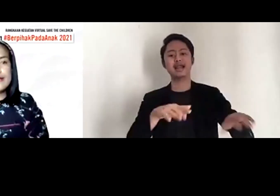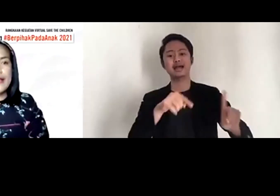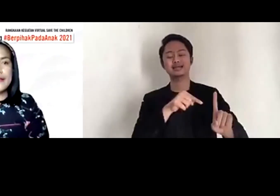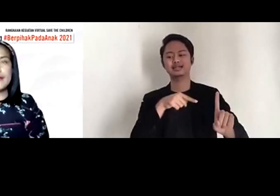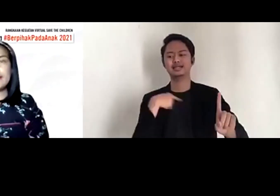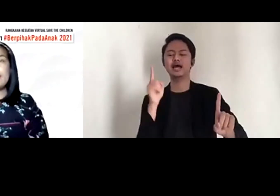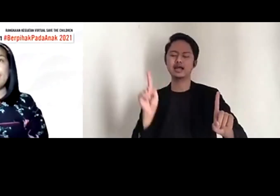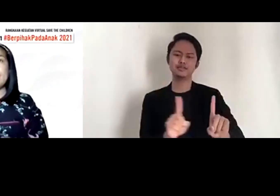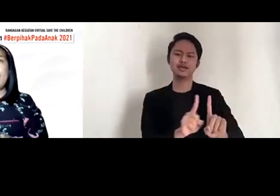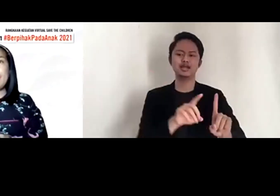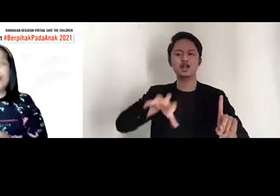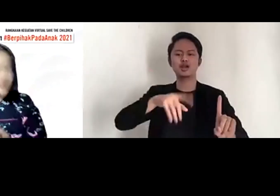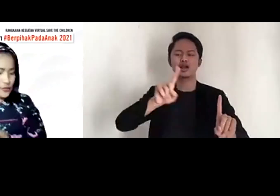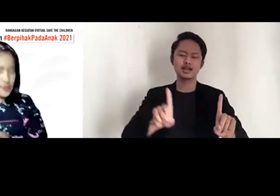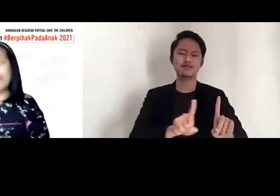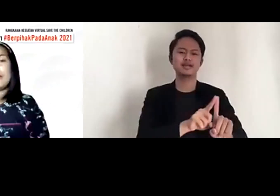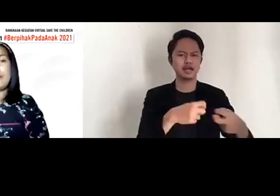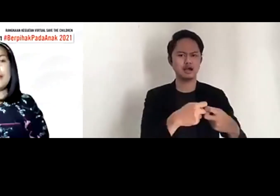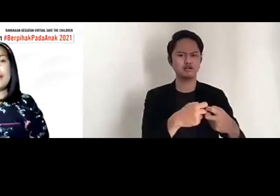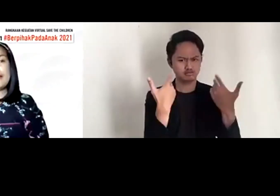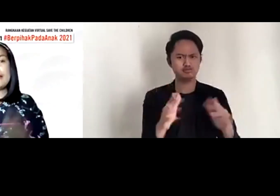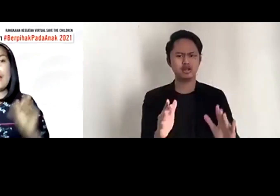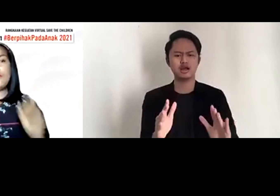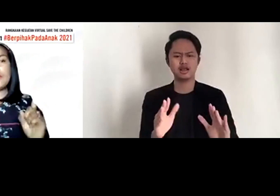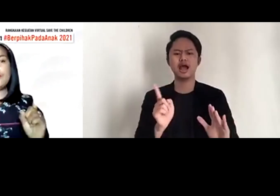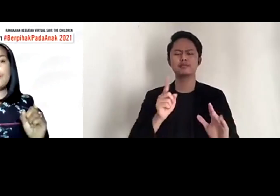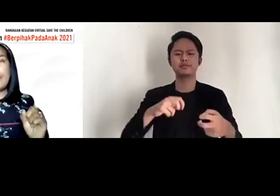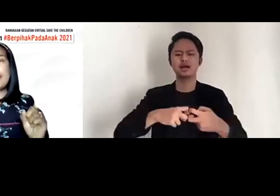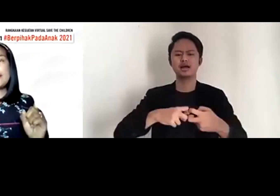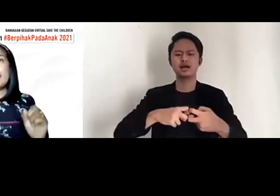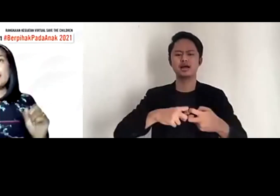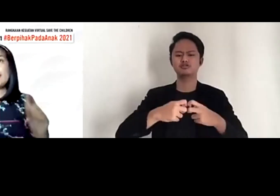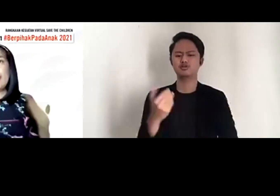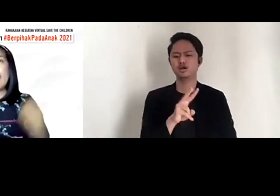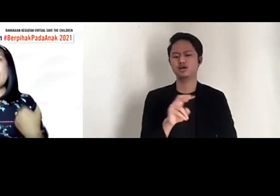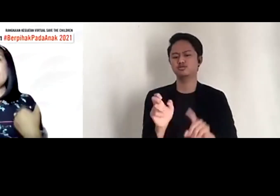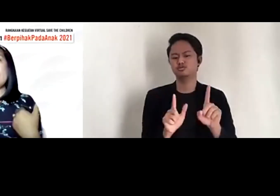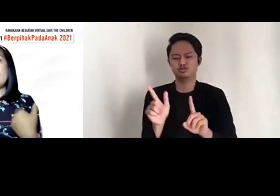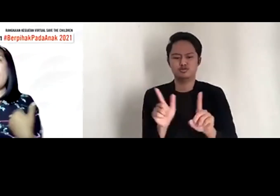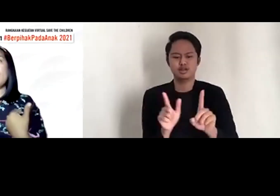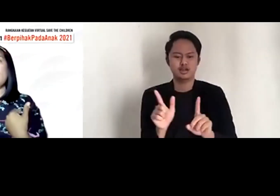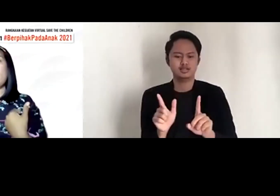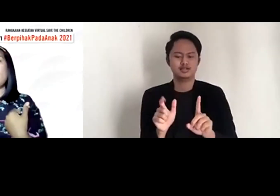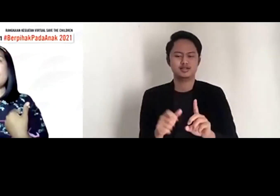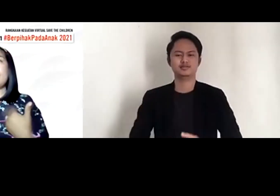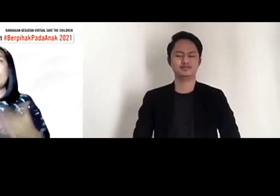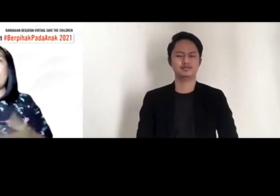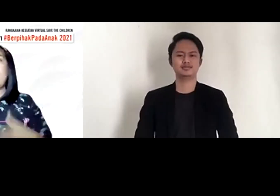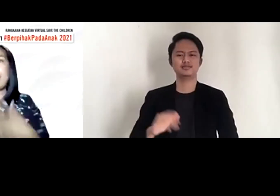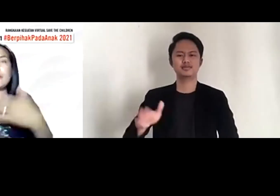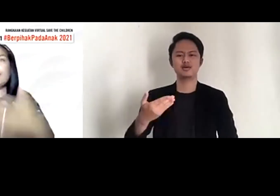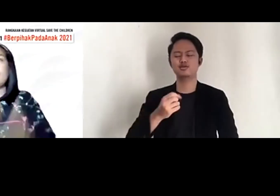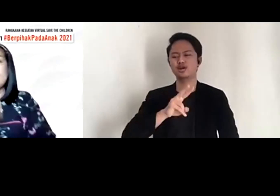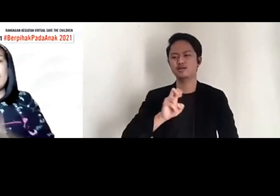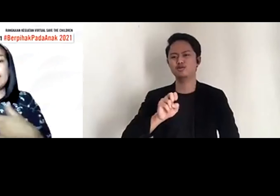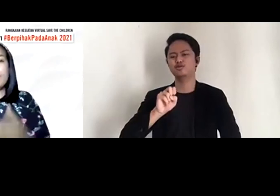sudah selesai. Jadi banyak kasus yang kami dapatkan dari tahun 2017. Sekarang ketika tahun 2021 dan